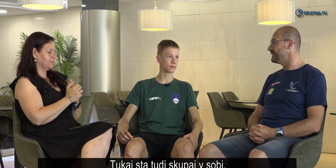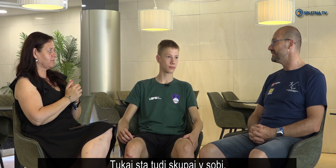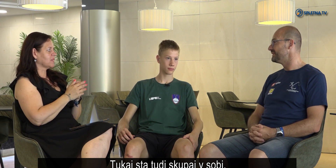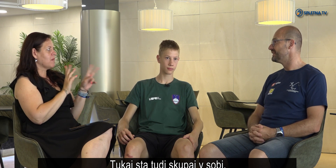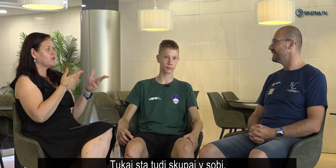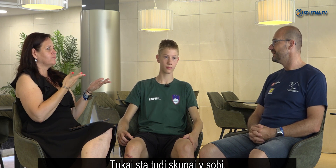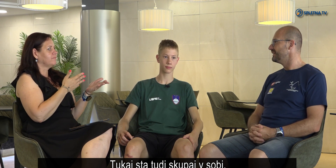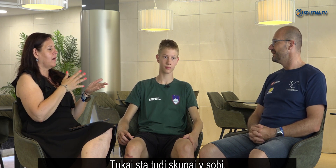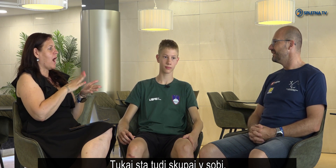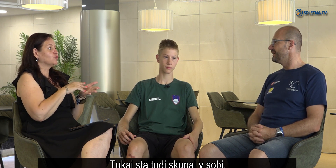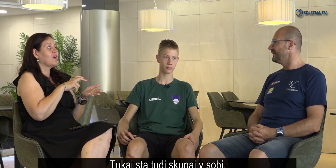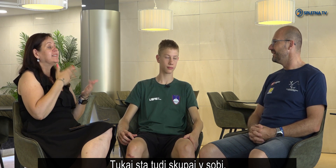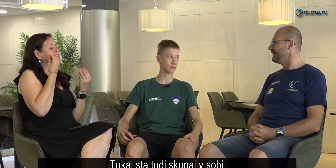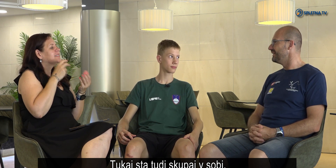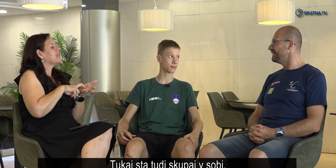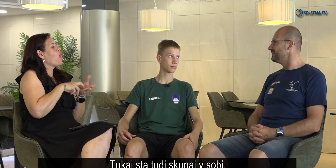sobi.